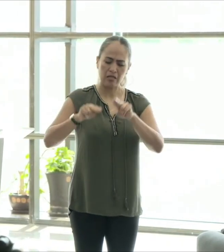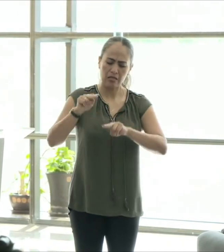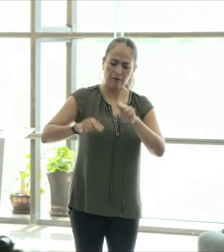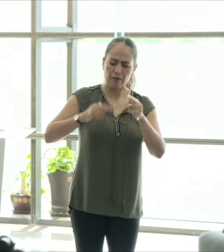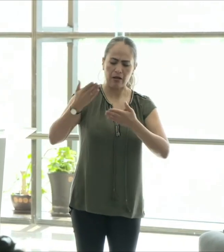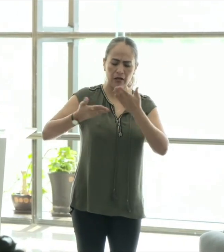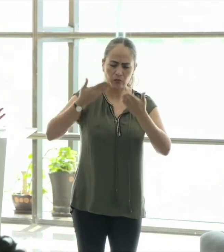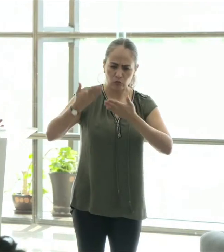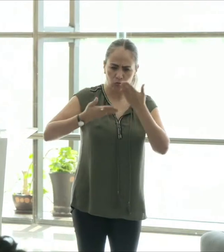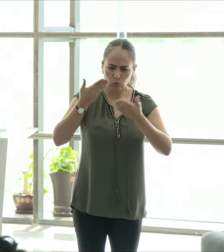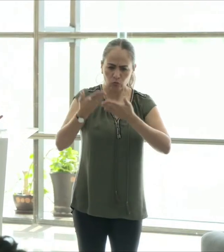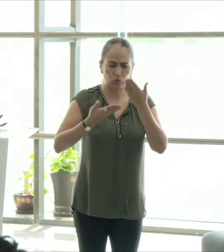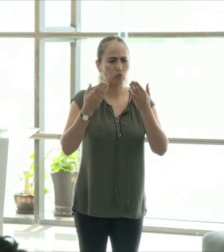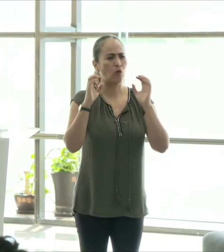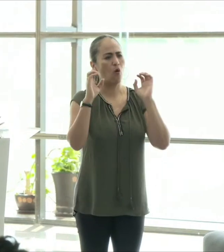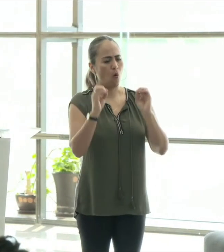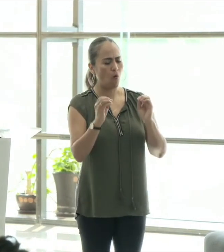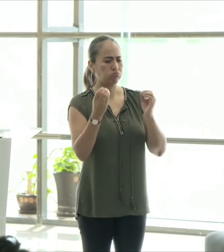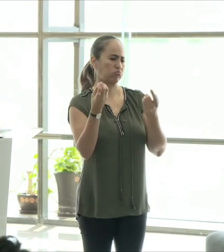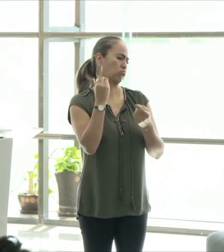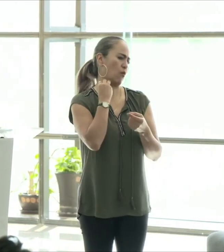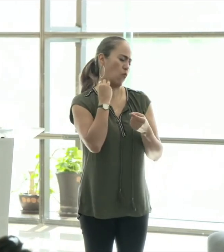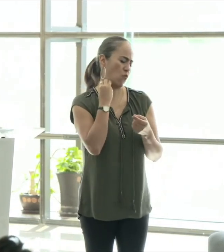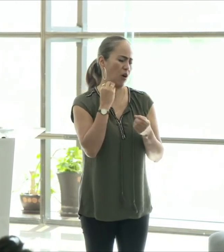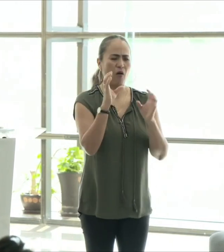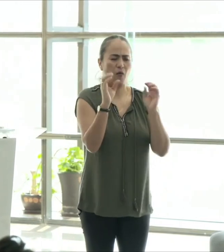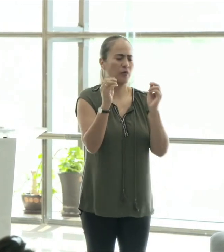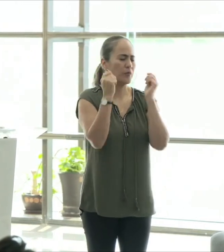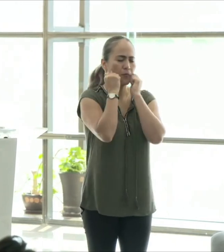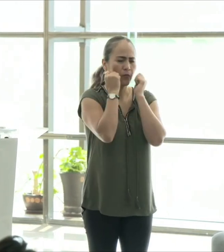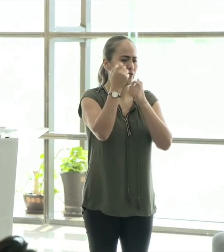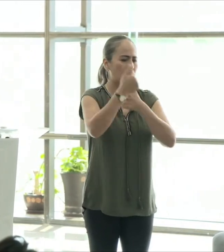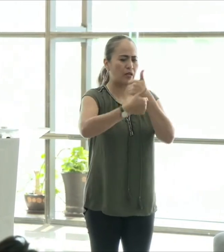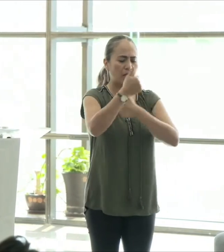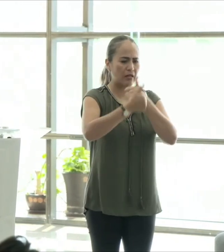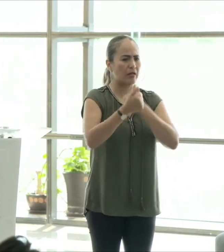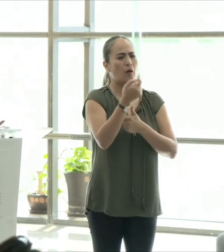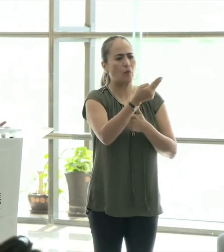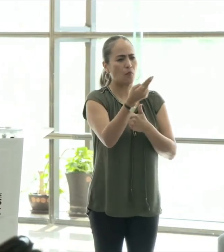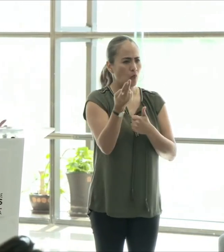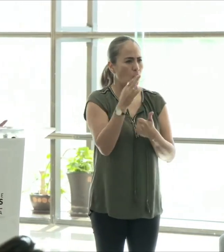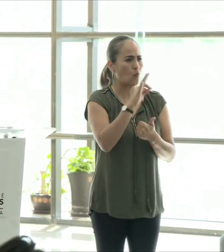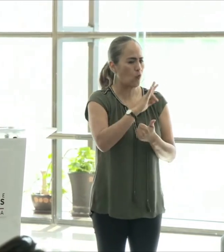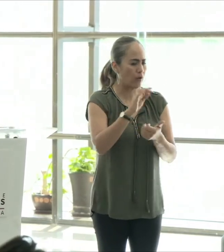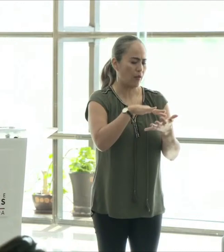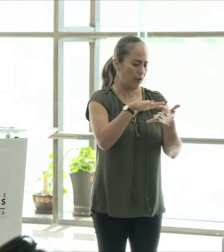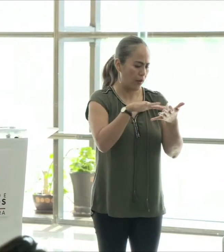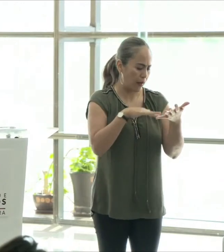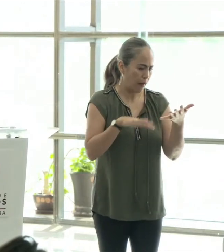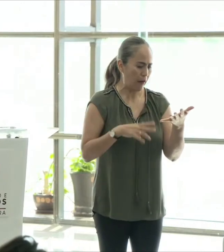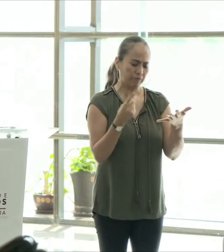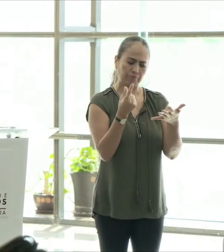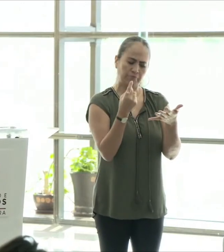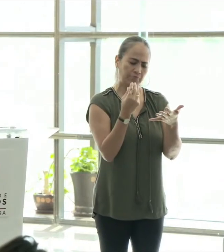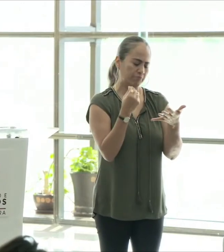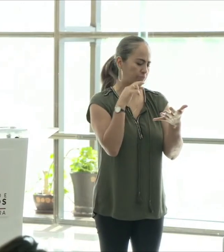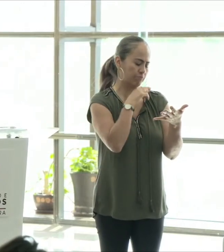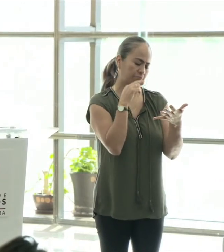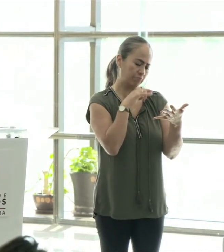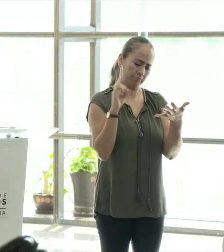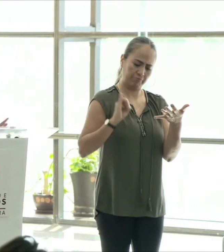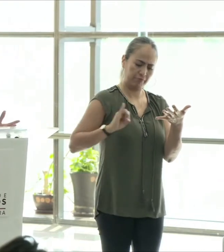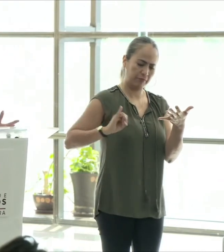o no importa si son abogados o lo que hayan estudiado lo lea porque la lectura es ágil es amena y